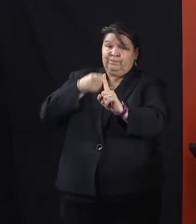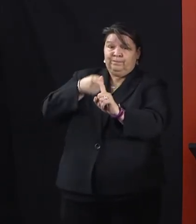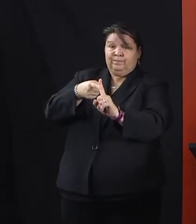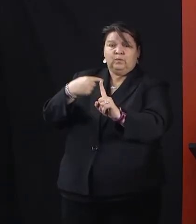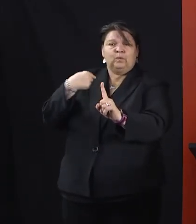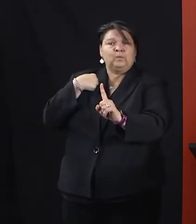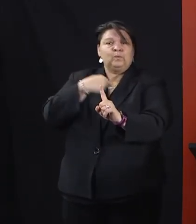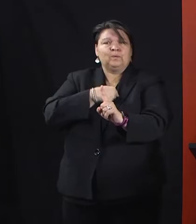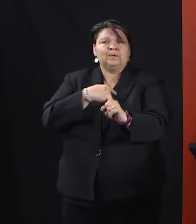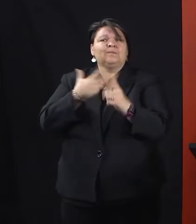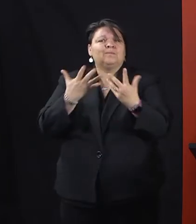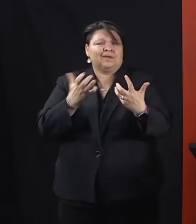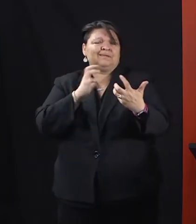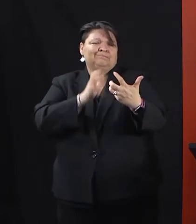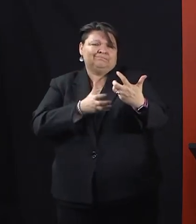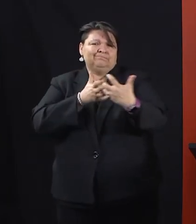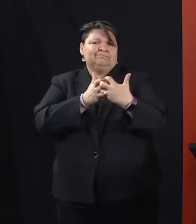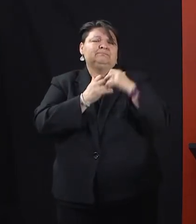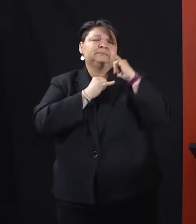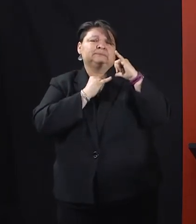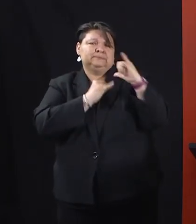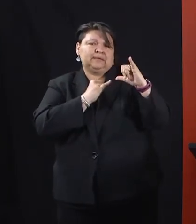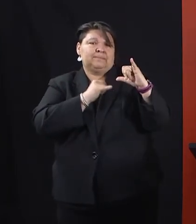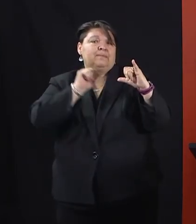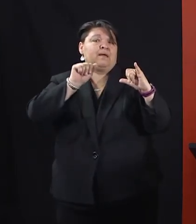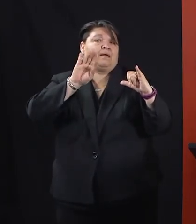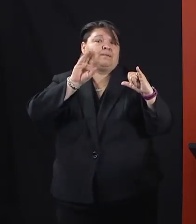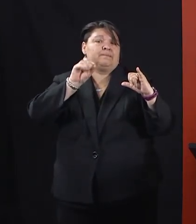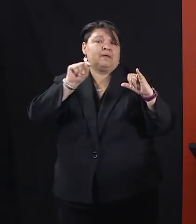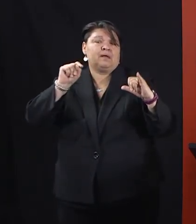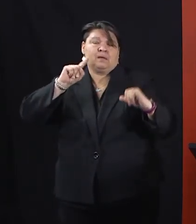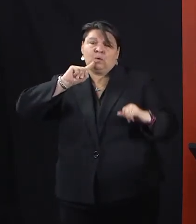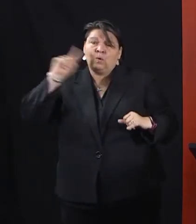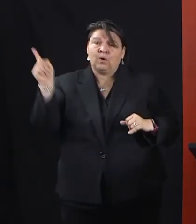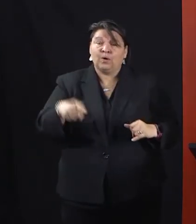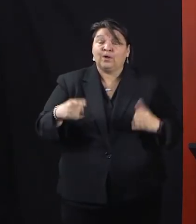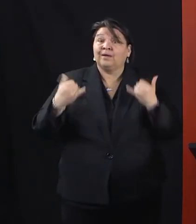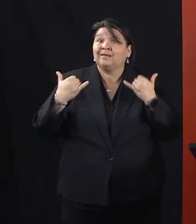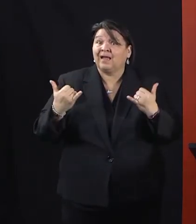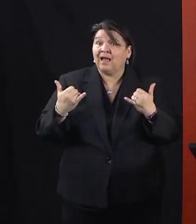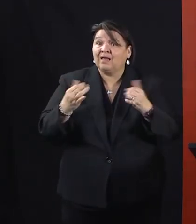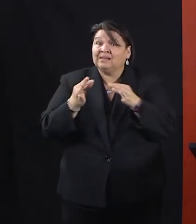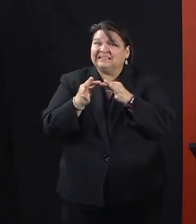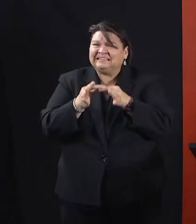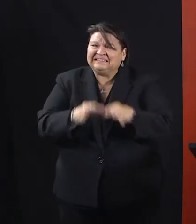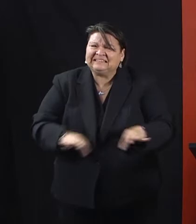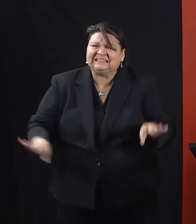But I want to bring up a few important points to you today. Y sabemos que hay preguntas de